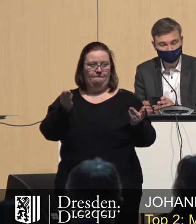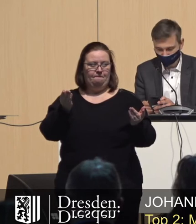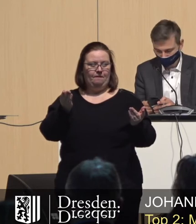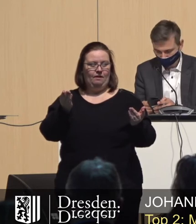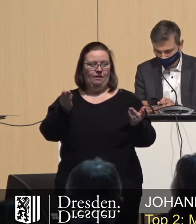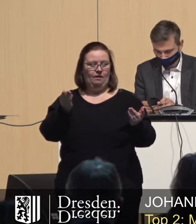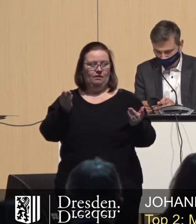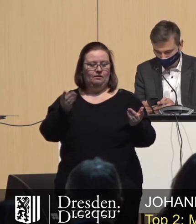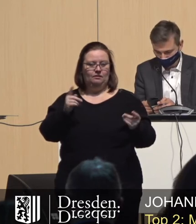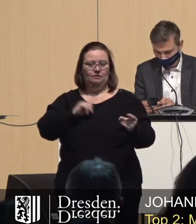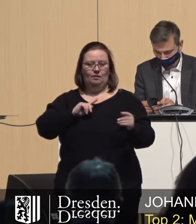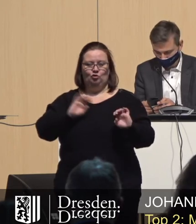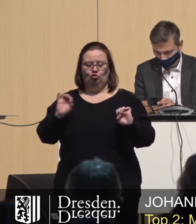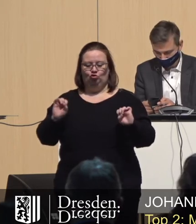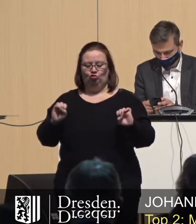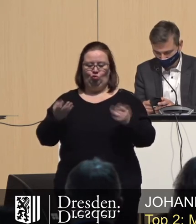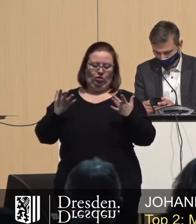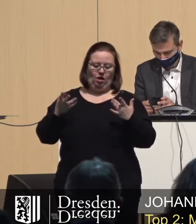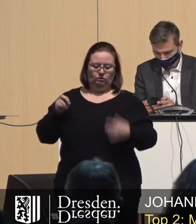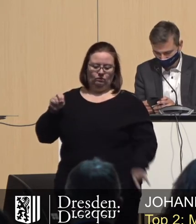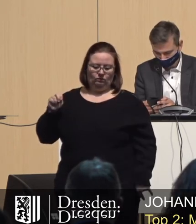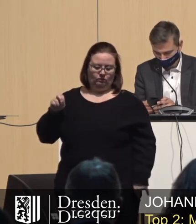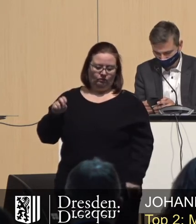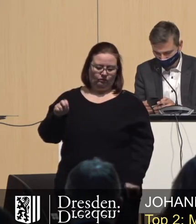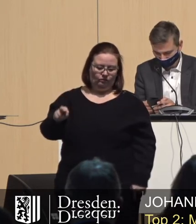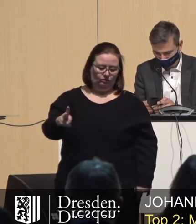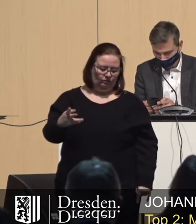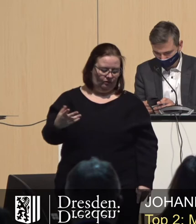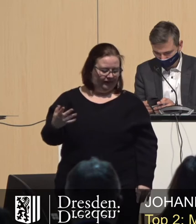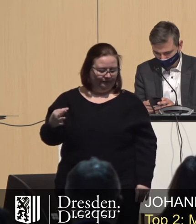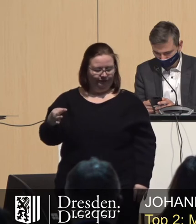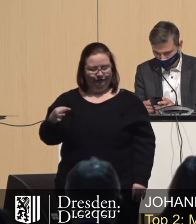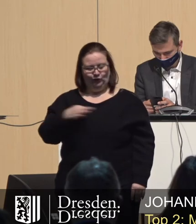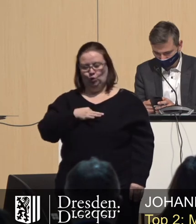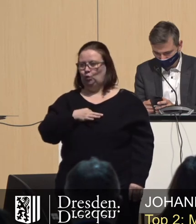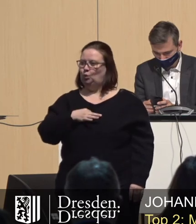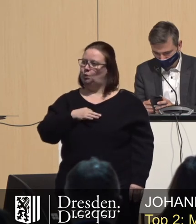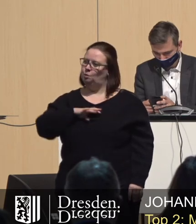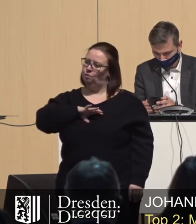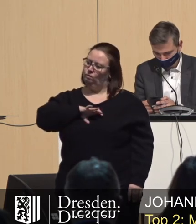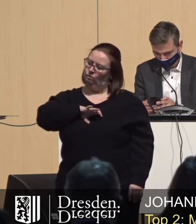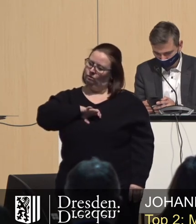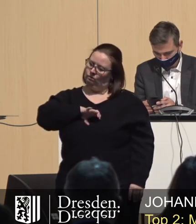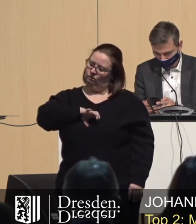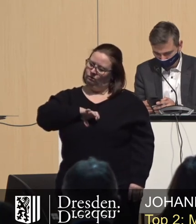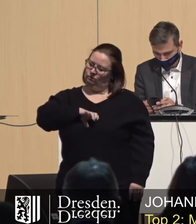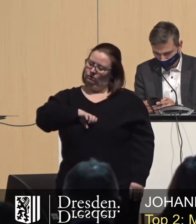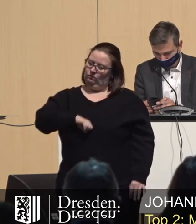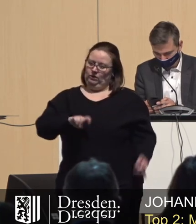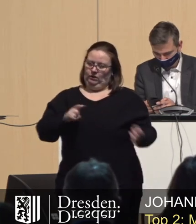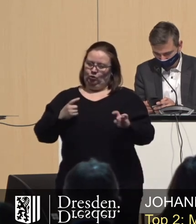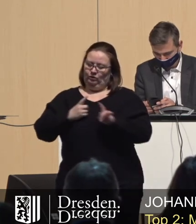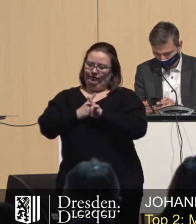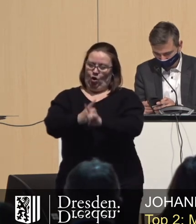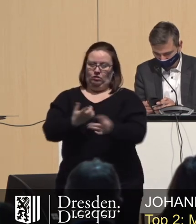ich habe mich jetzt hier spontan nach vorne begeben, weil es ist für mich schwer erträglich, dieser Debatte zu